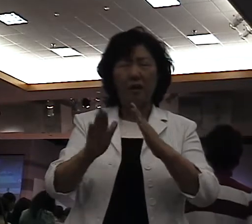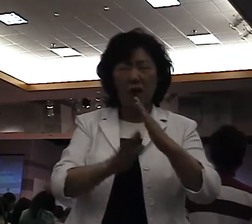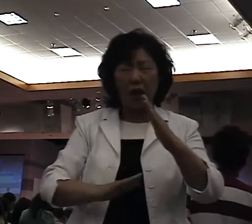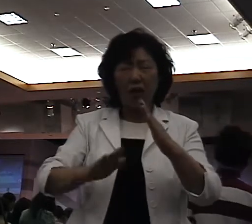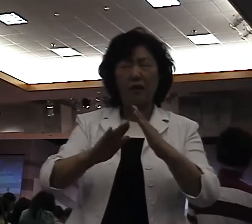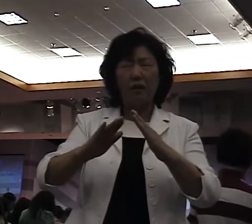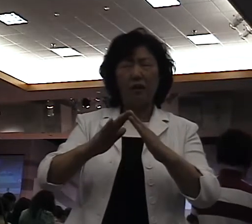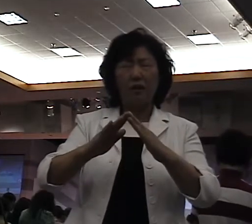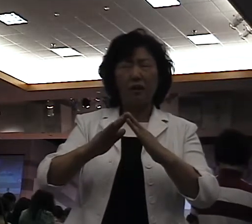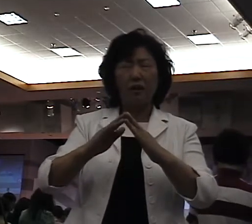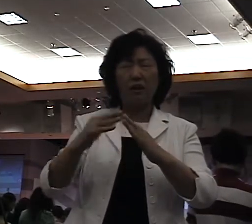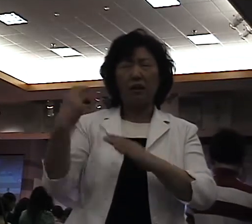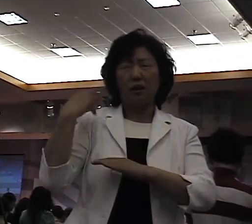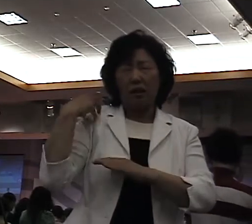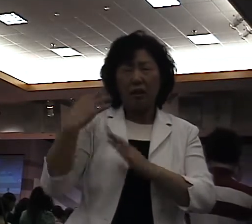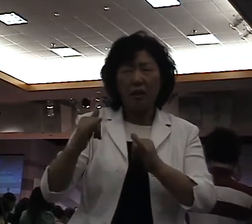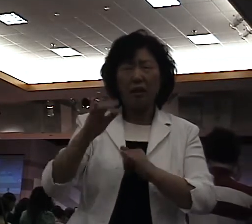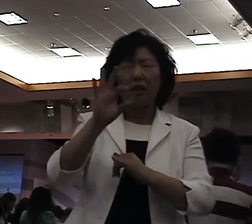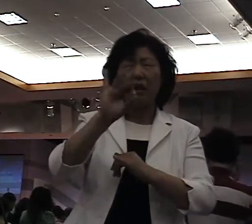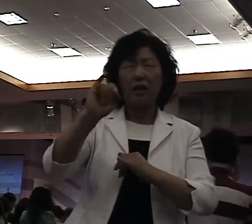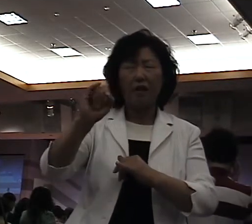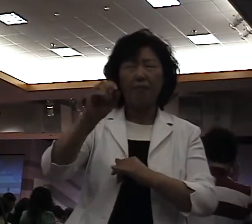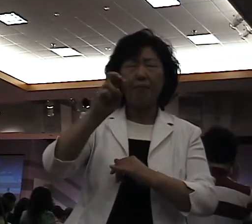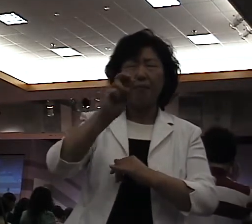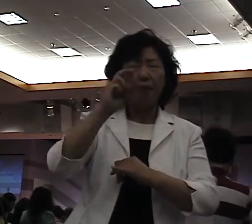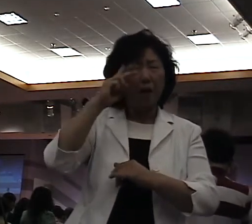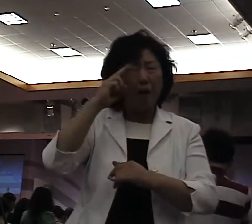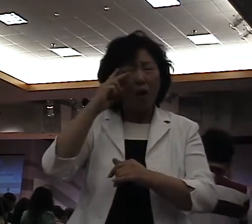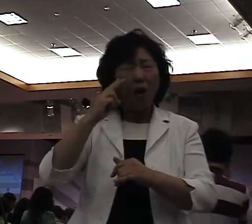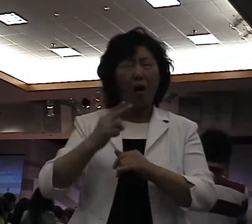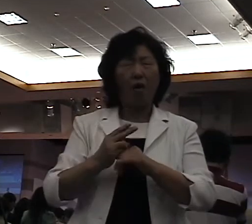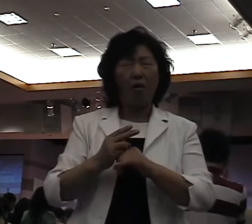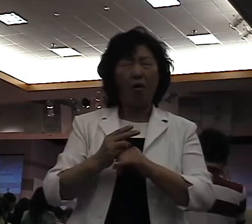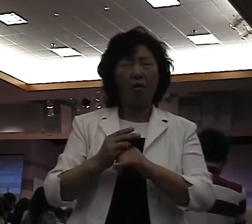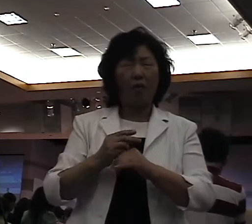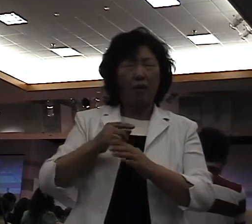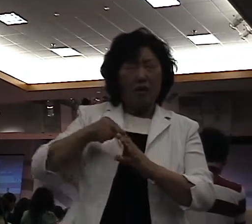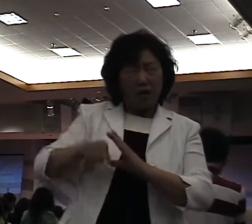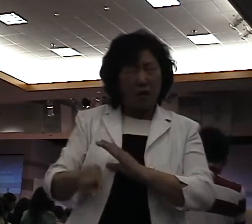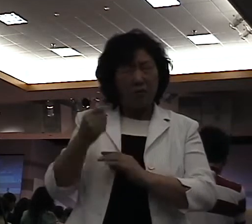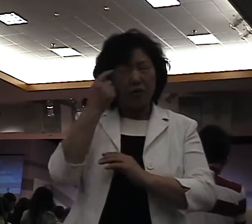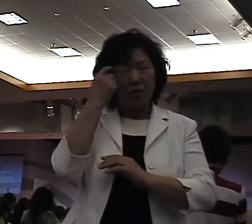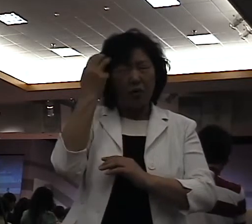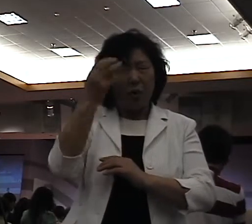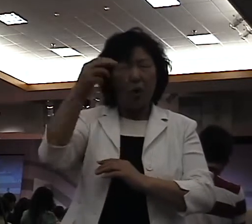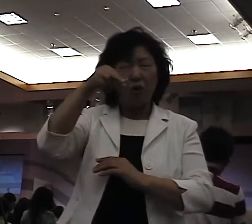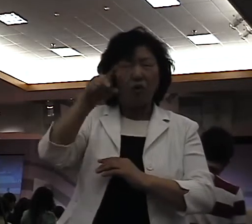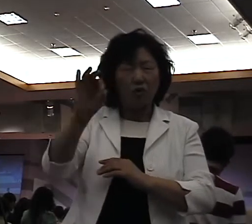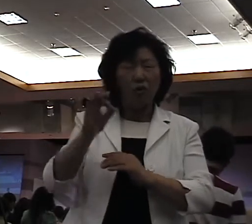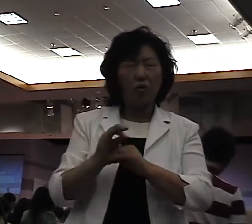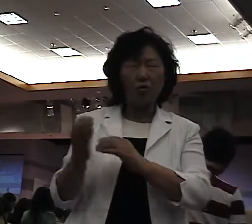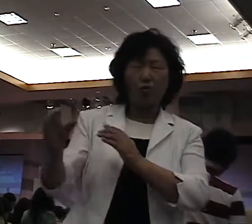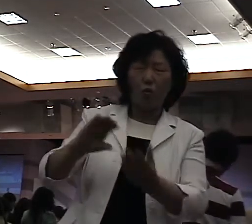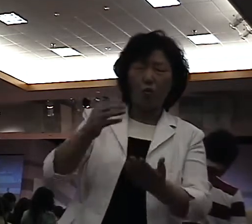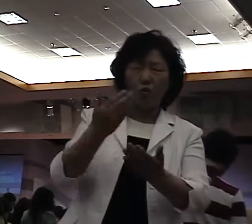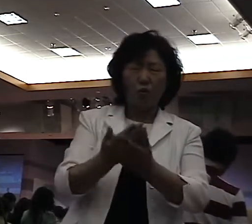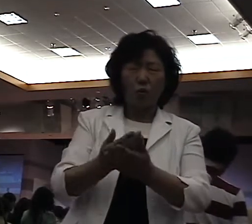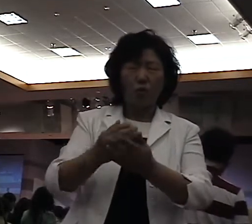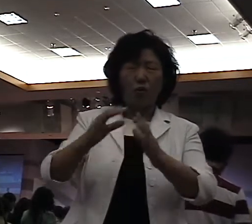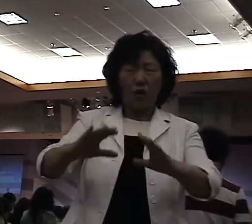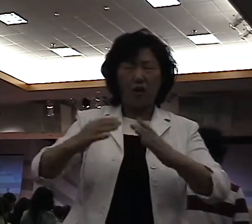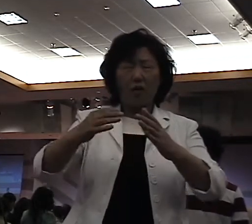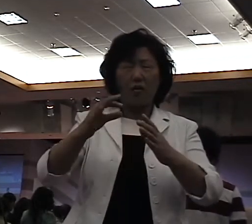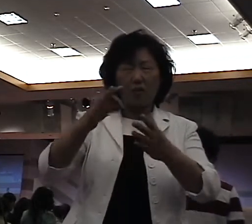사역에 매진하시는 임바울 유니스 선교사님에게 깊은 영성을 부어주시고 사역에 필요한 재정과 인원을